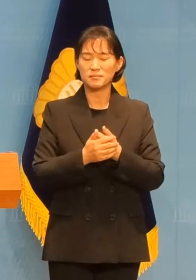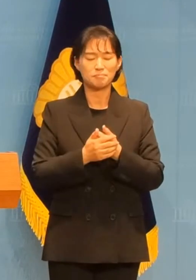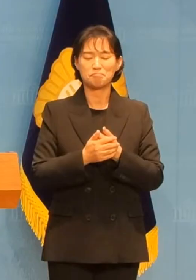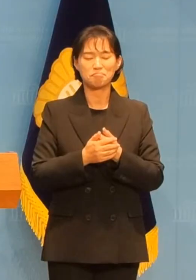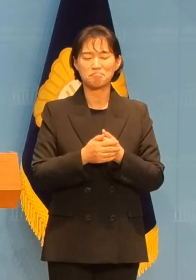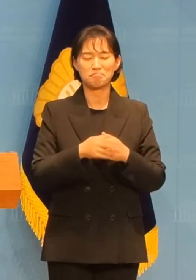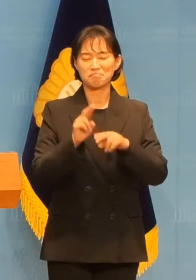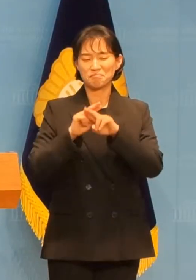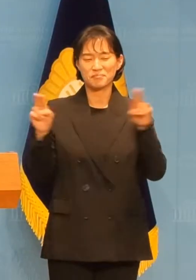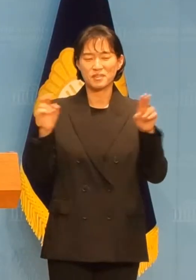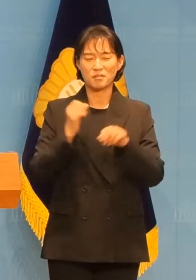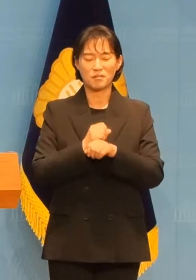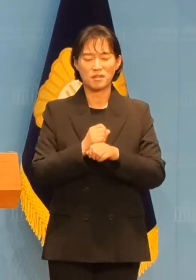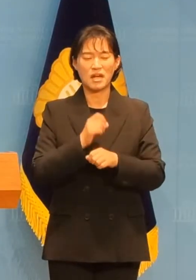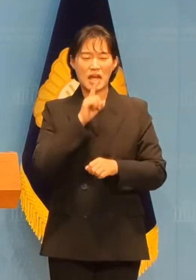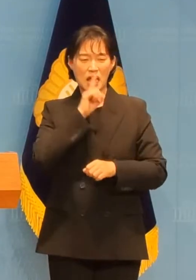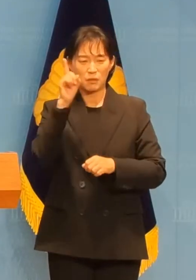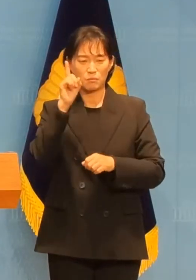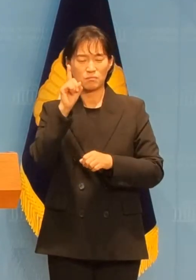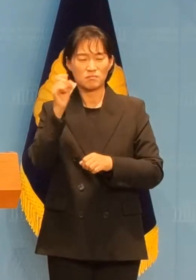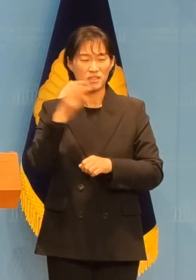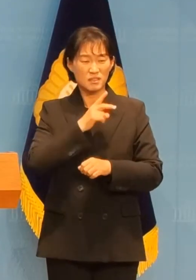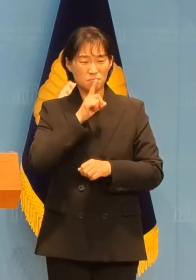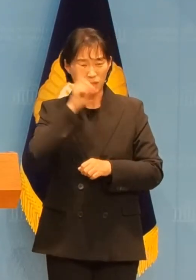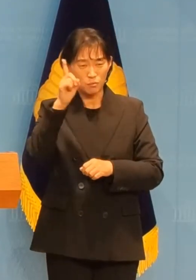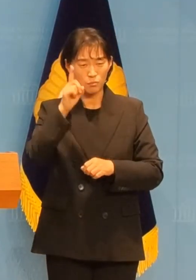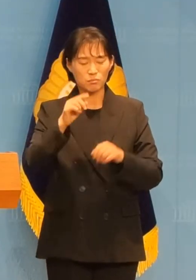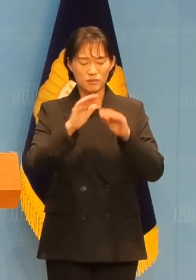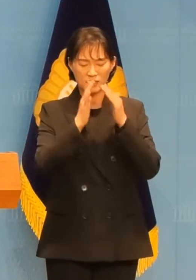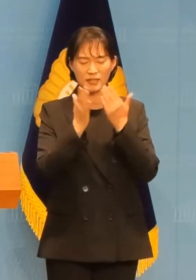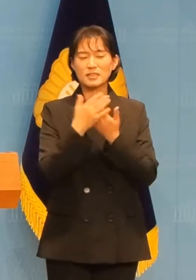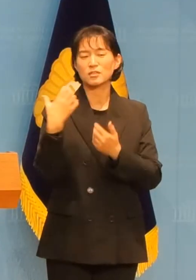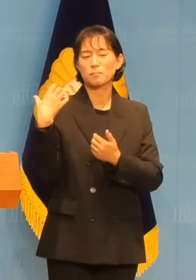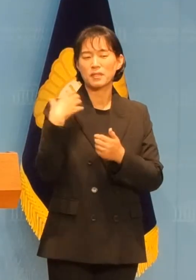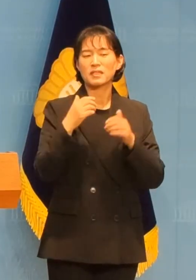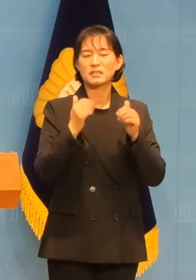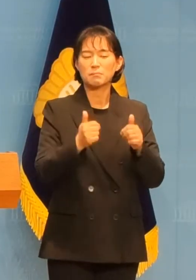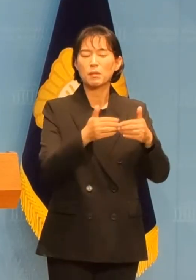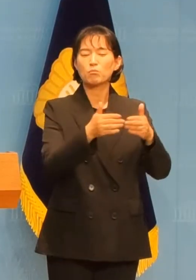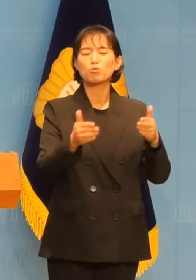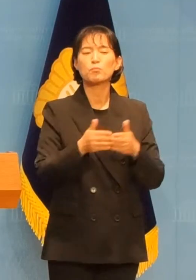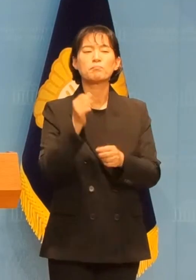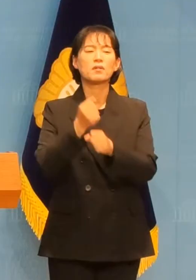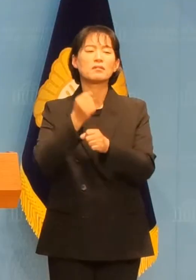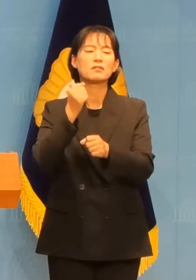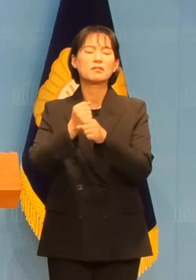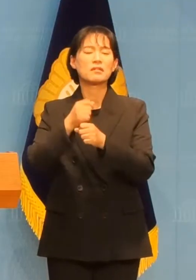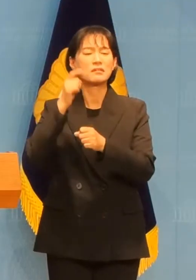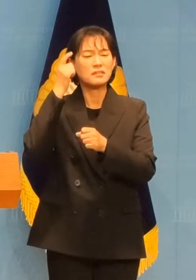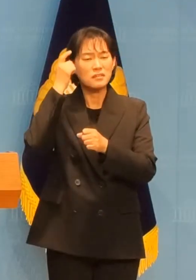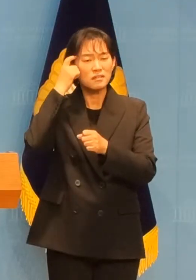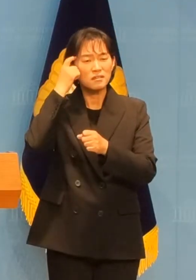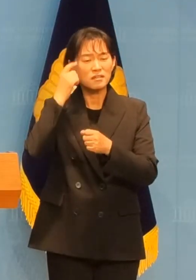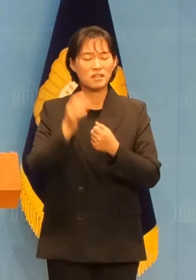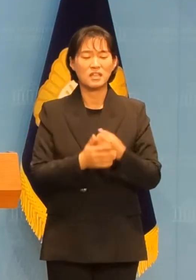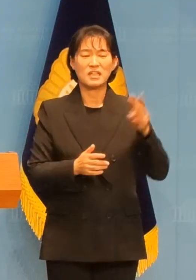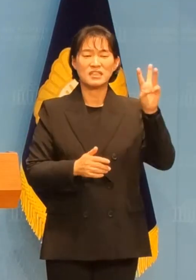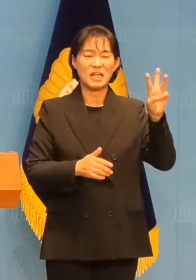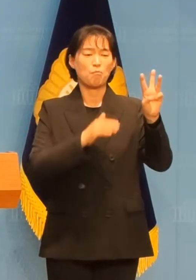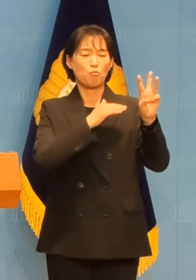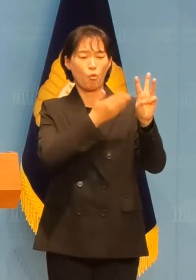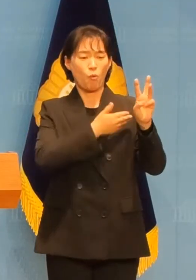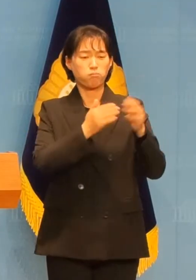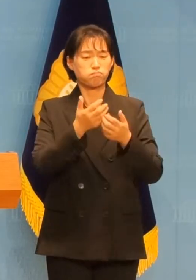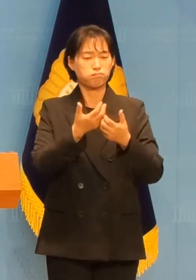무력화하고 항소심부터 전담 재판부를 만들겠다는 발상은 상권 분립은